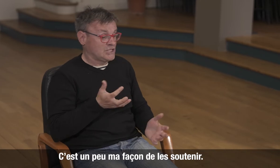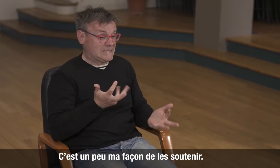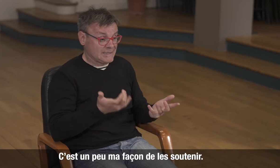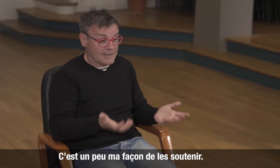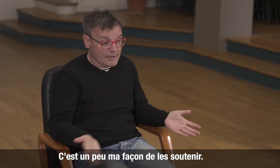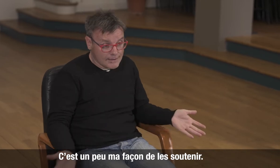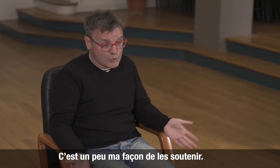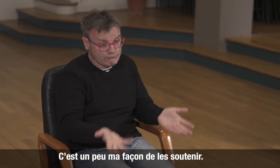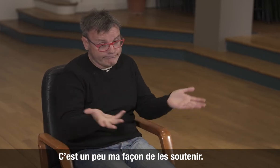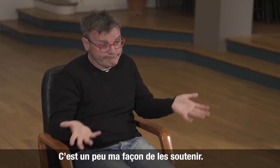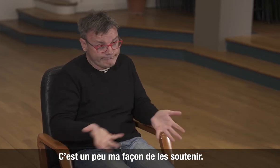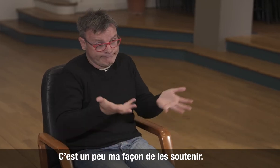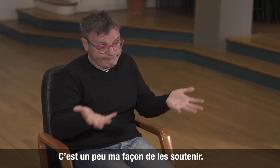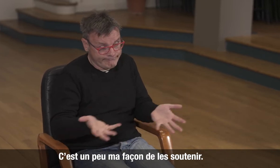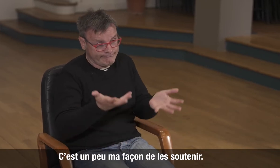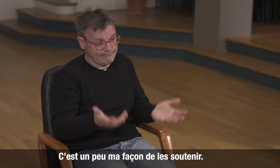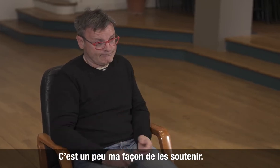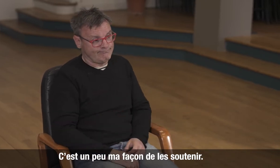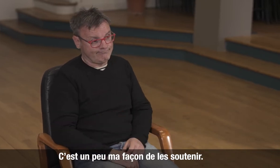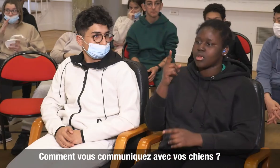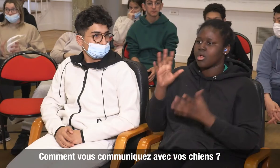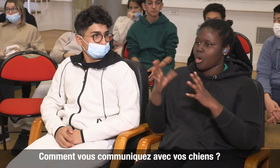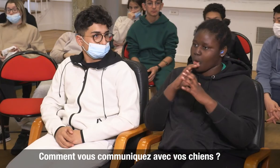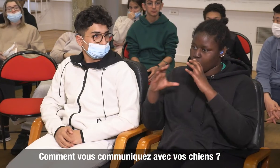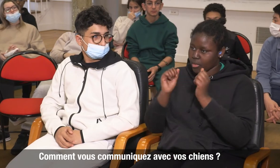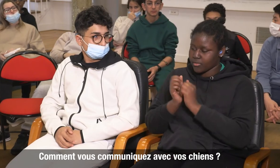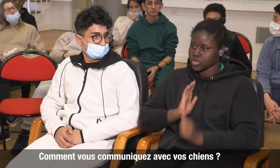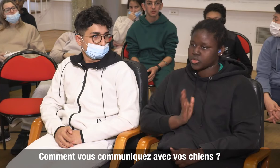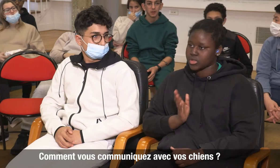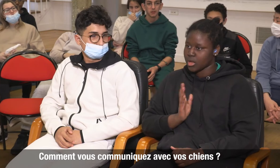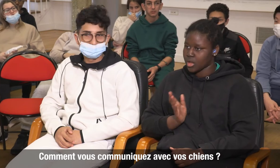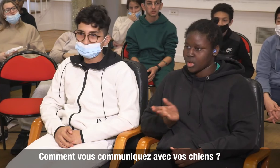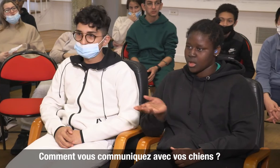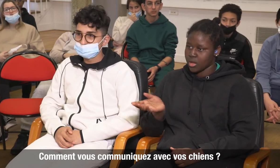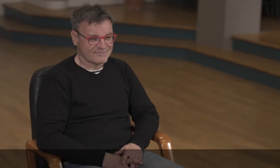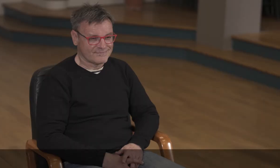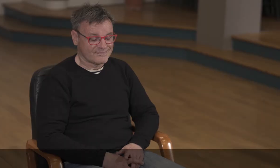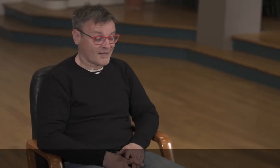C'est un peu ma façon de les soutenir. Et comment vous communiquez avec vos chiens ?